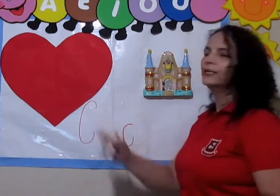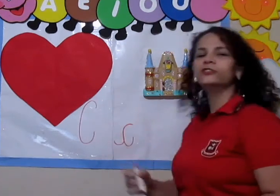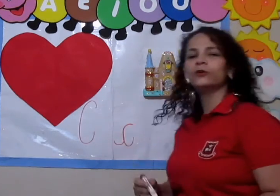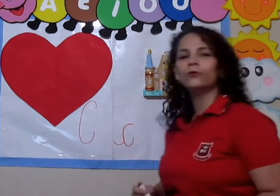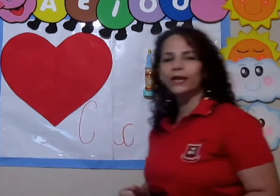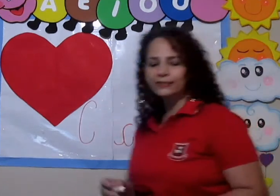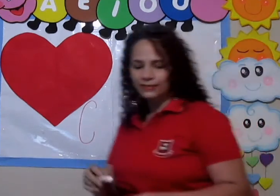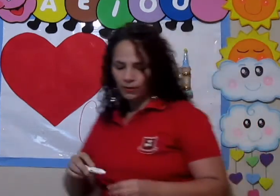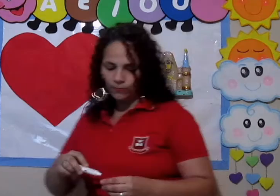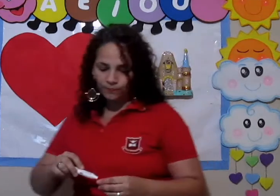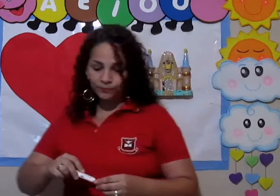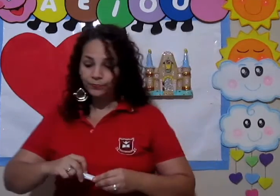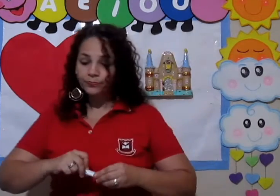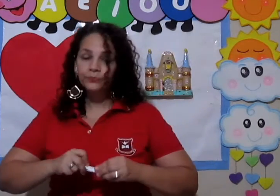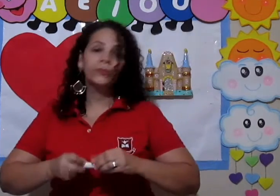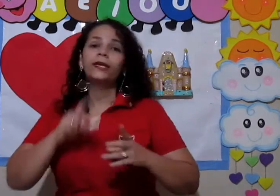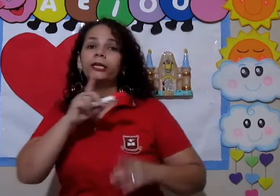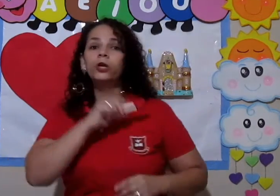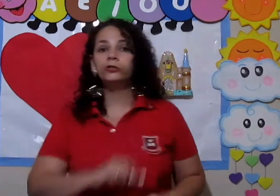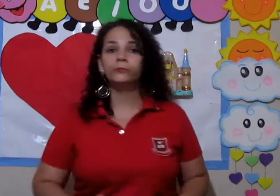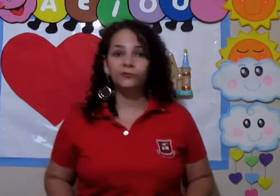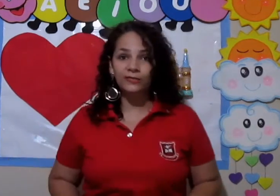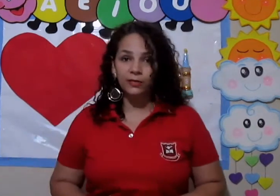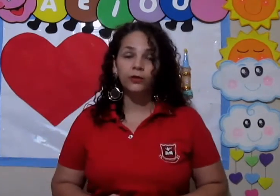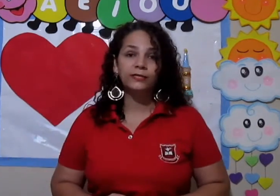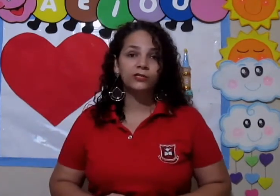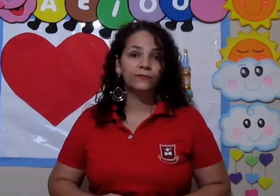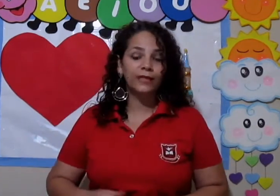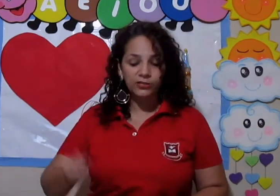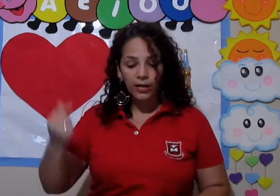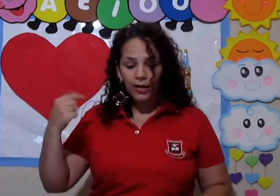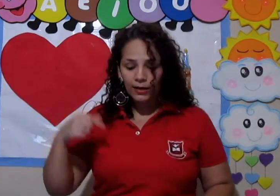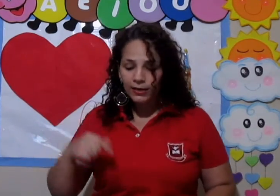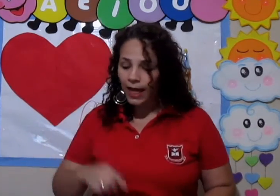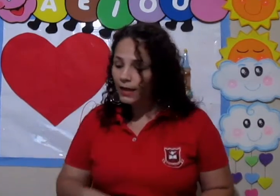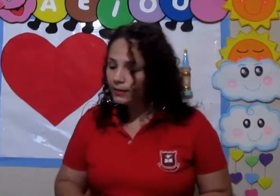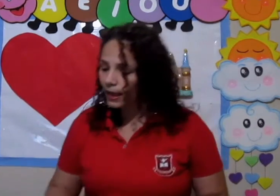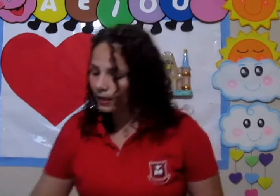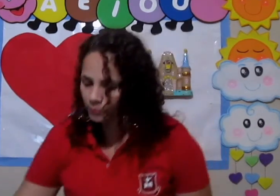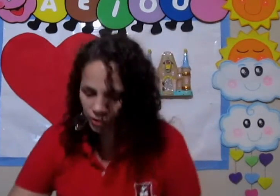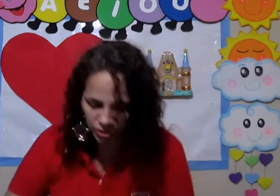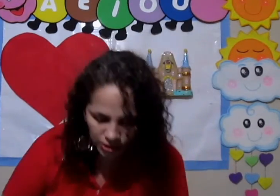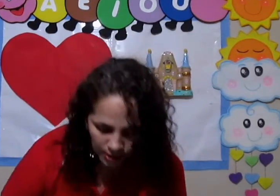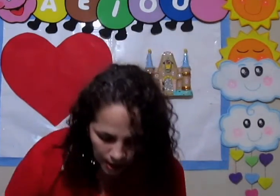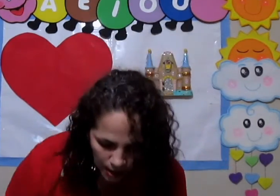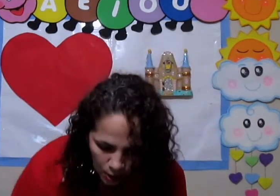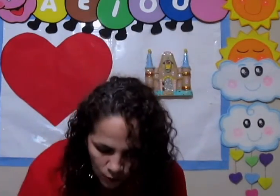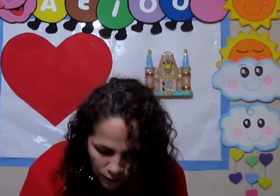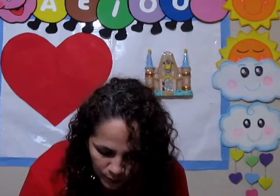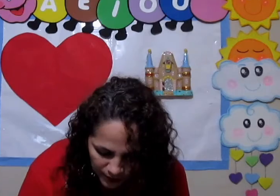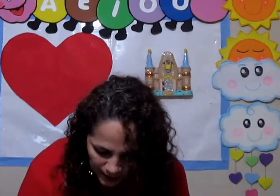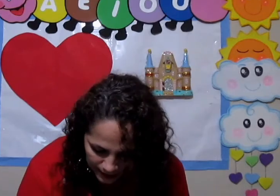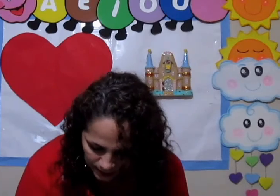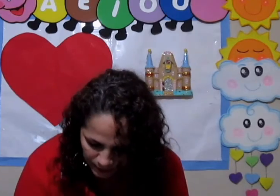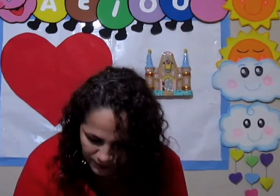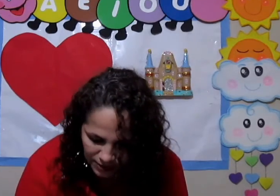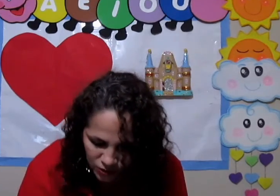de coração. E nós vamos fazer a nossa atividade lá na apostila. Vou pegar aqui para vocês